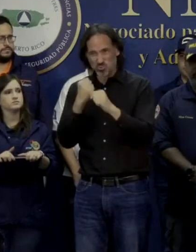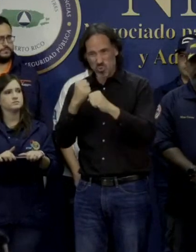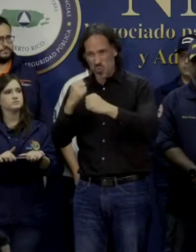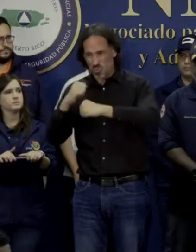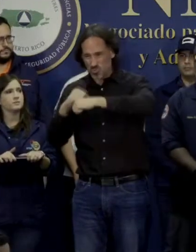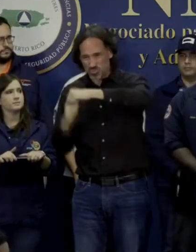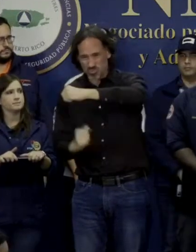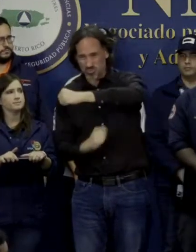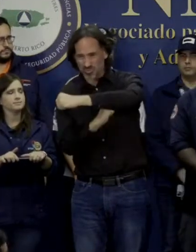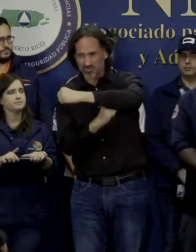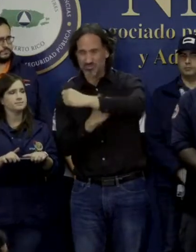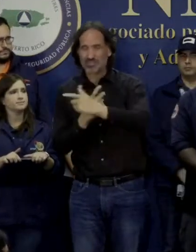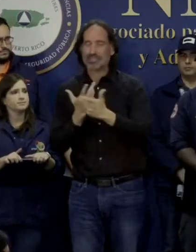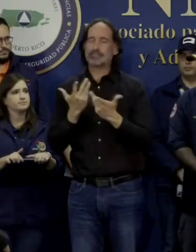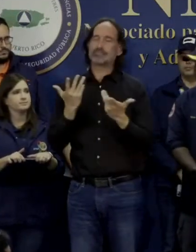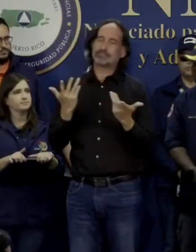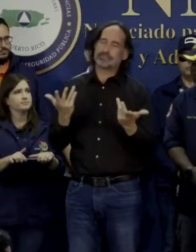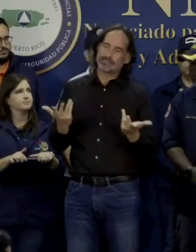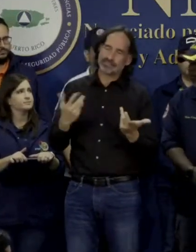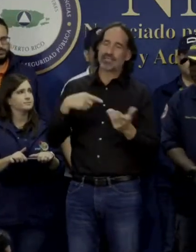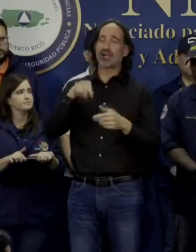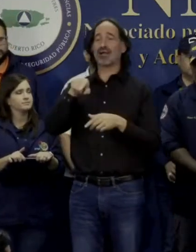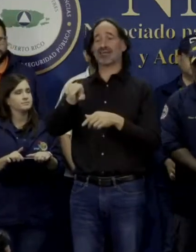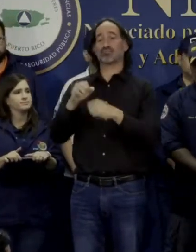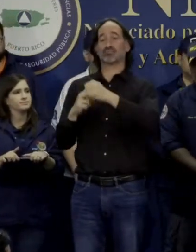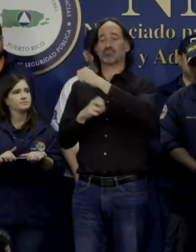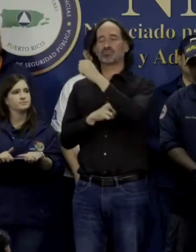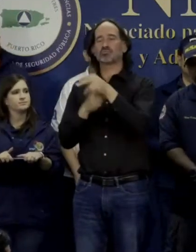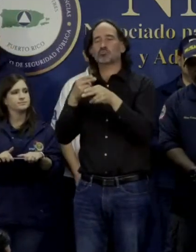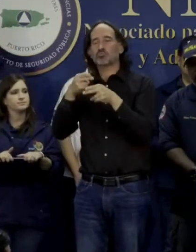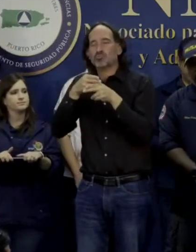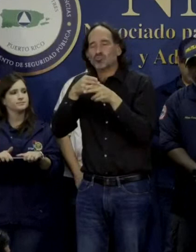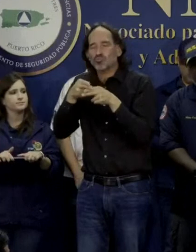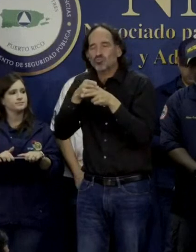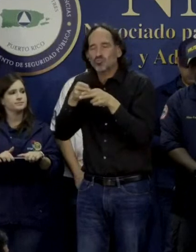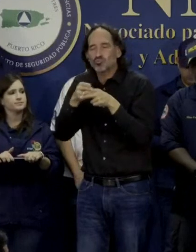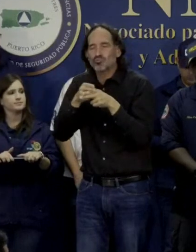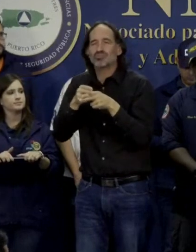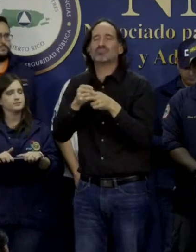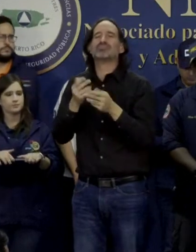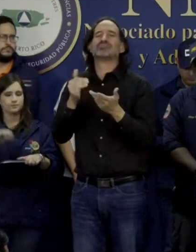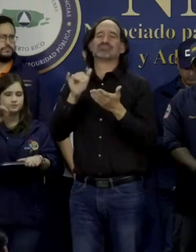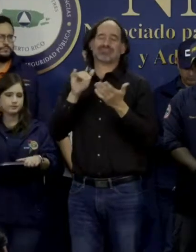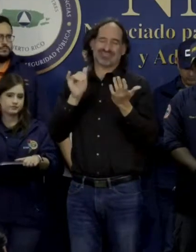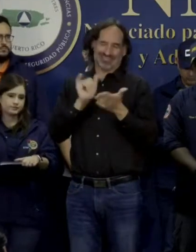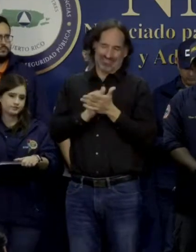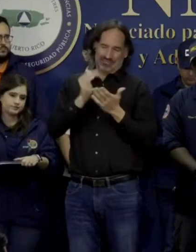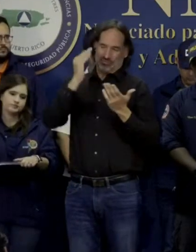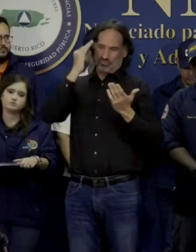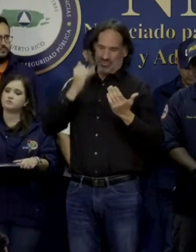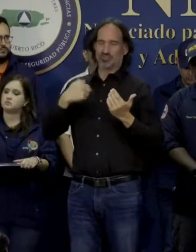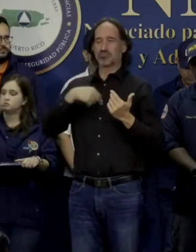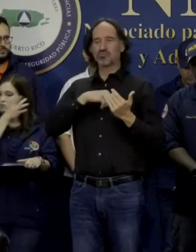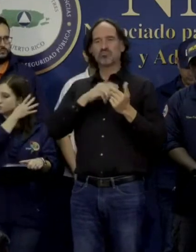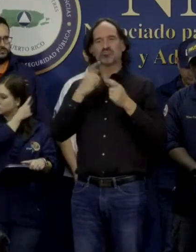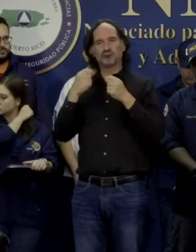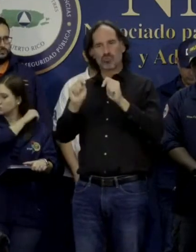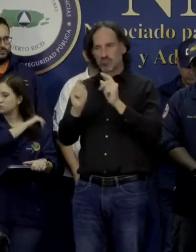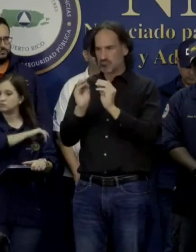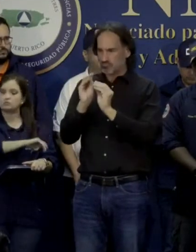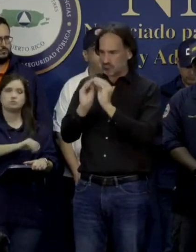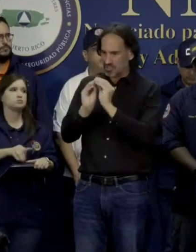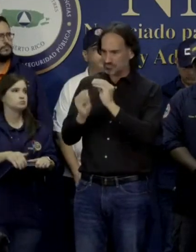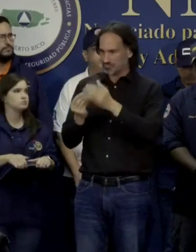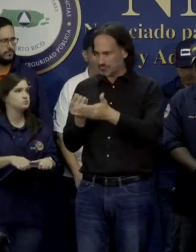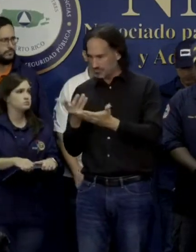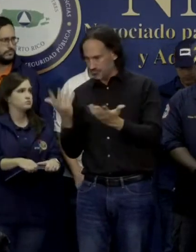en emergencias anteriores se tomó la decisión de adquirir ese puente en lo que se construiría un puente ya